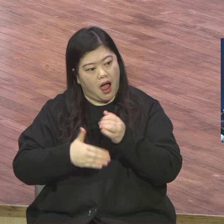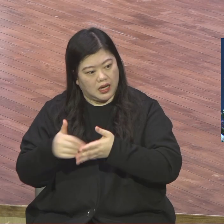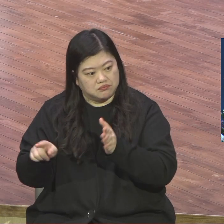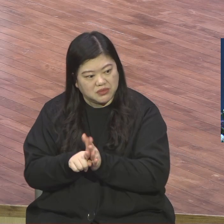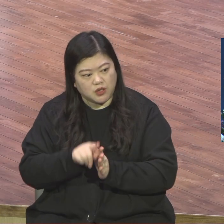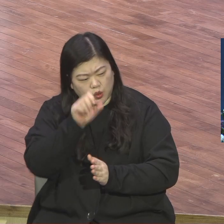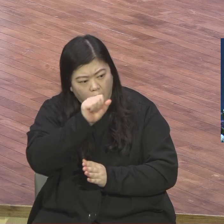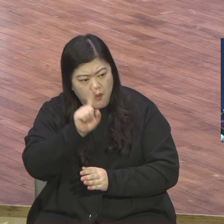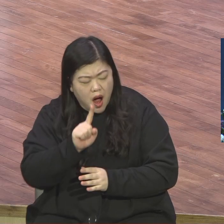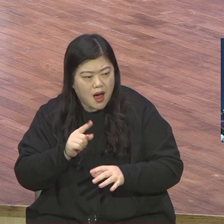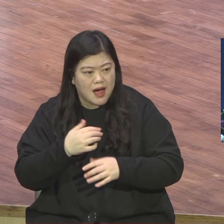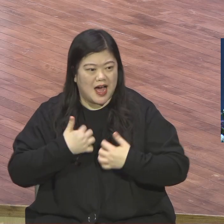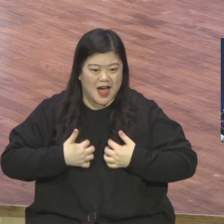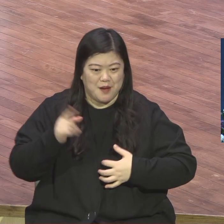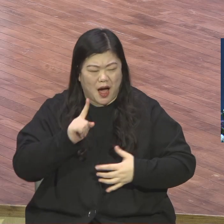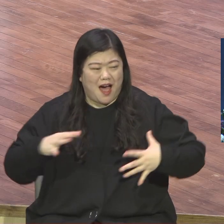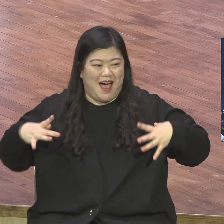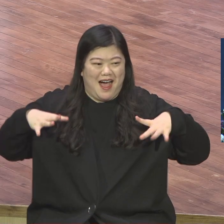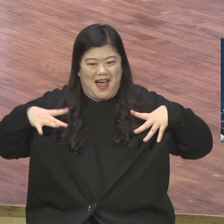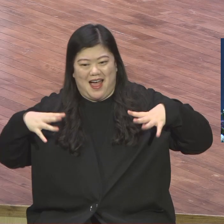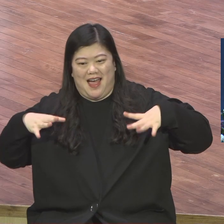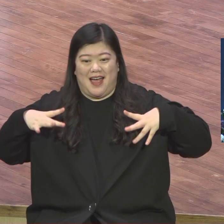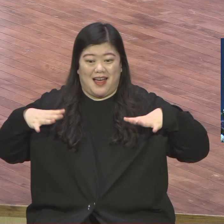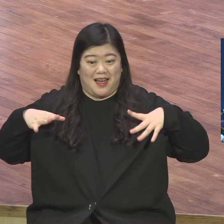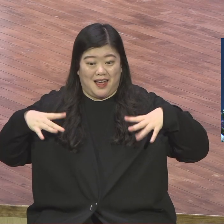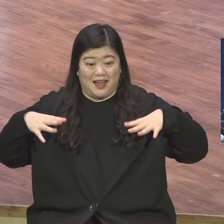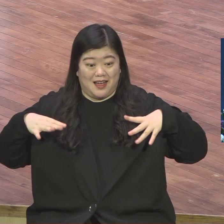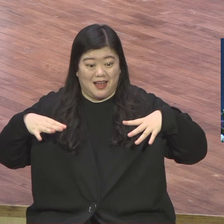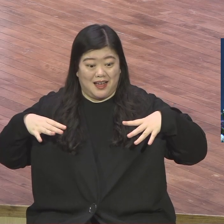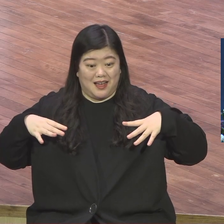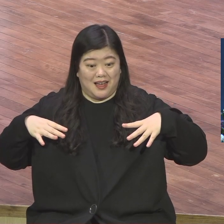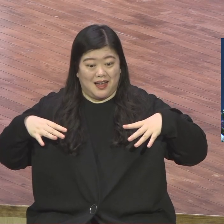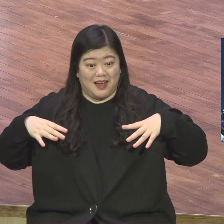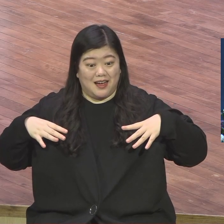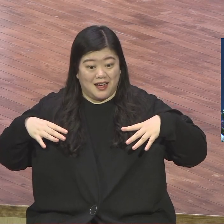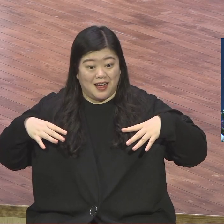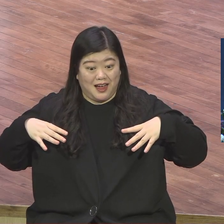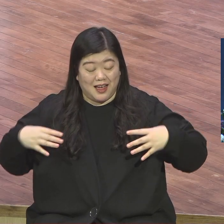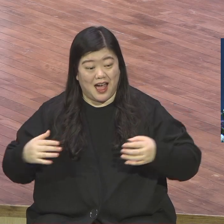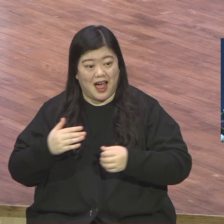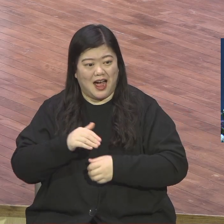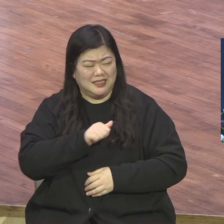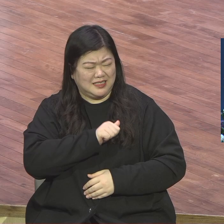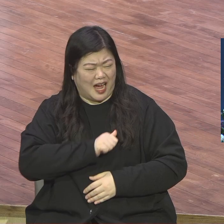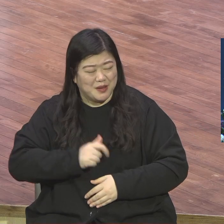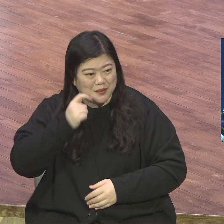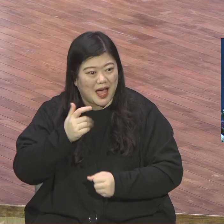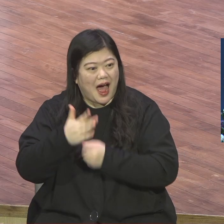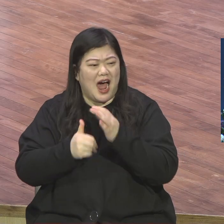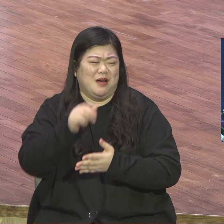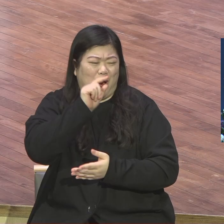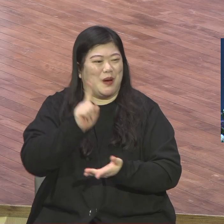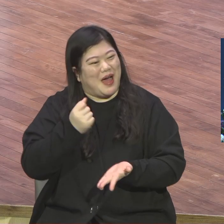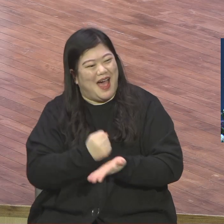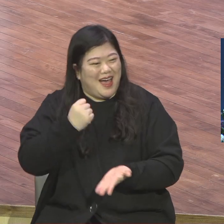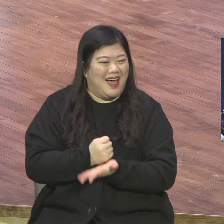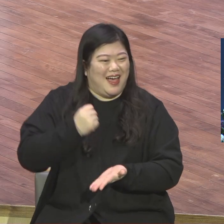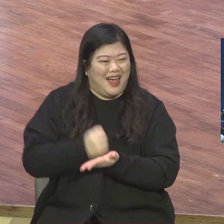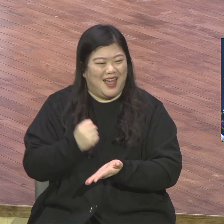그렇게 번역을 합니다. 너무나 기뻐서 참을 수 없을 만큼